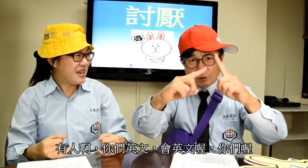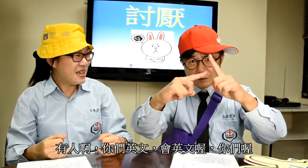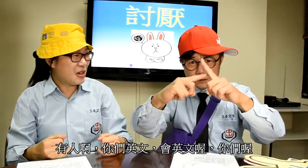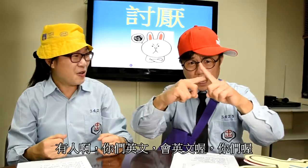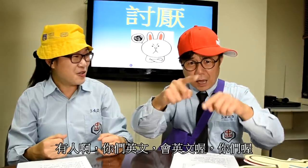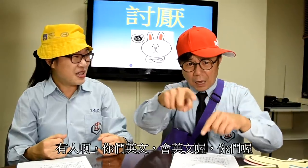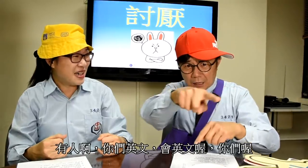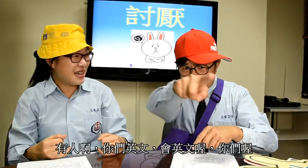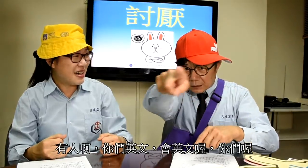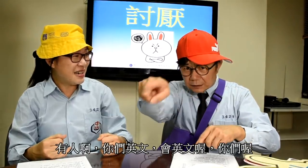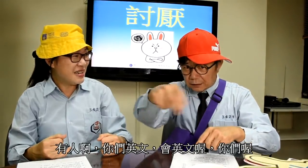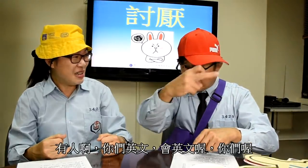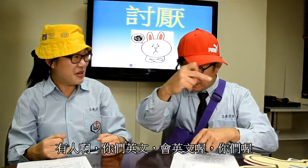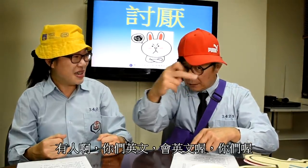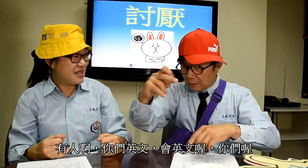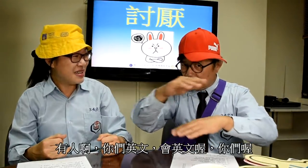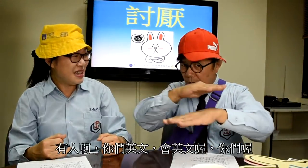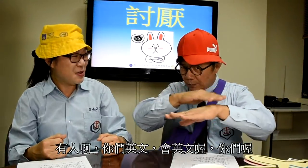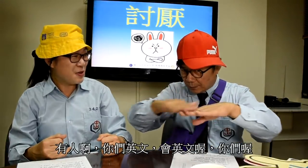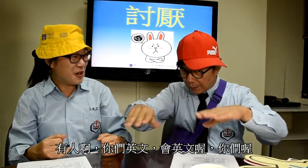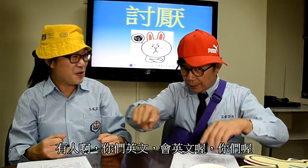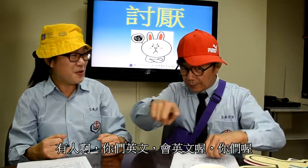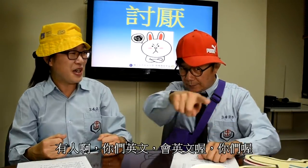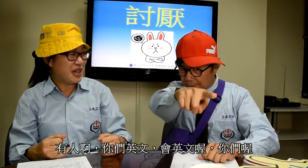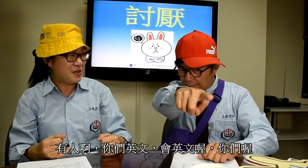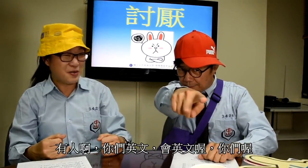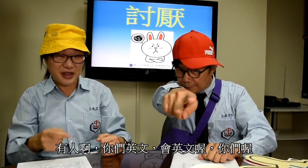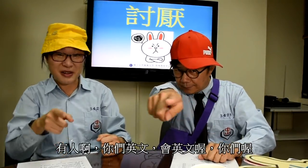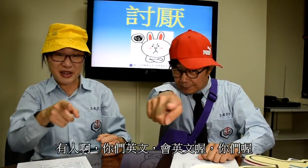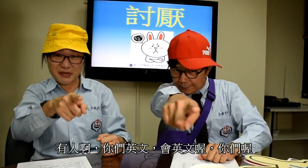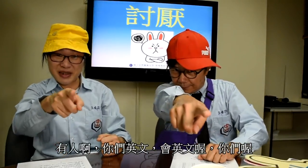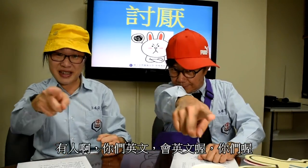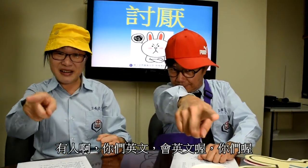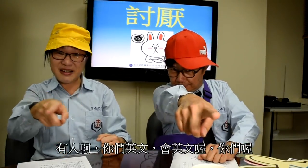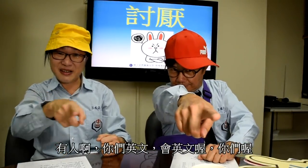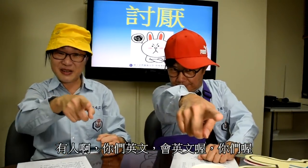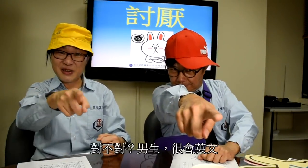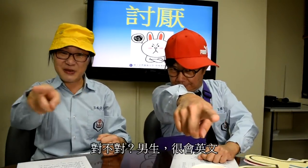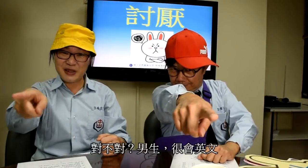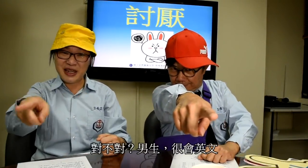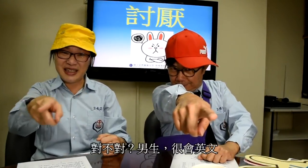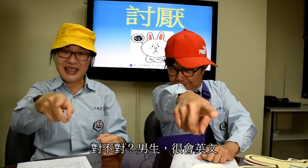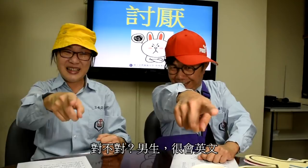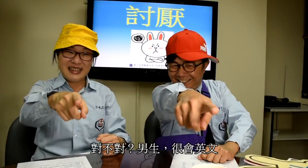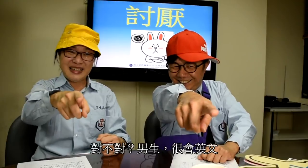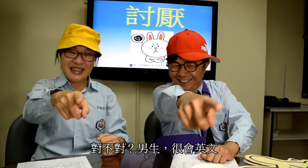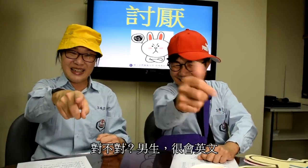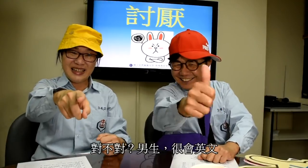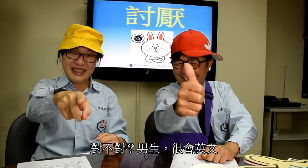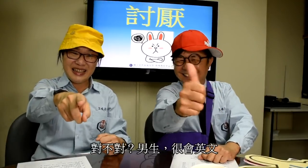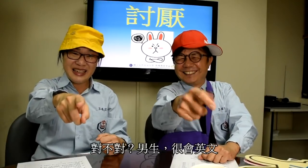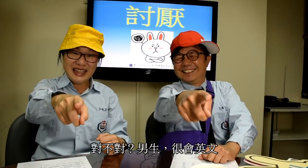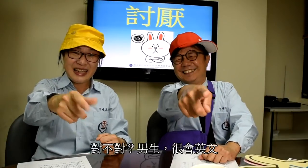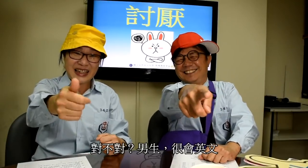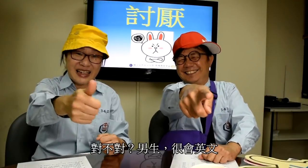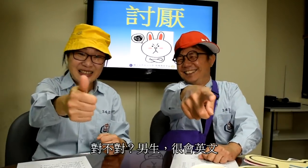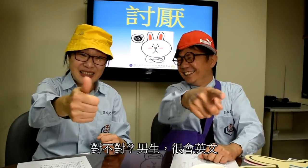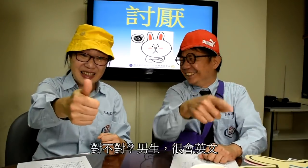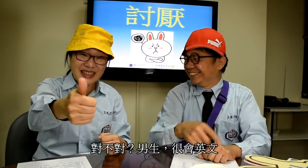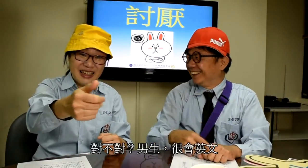有人呢、啊，你们英文会英文哦，你们哦，对不对？你。男生很